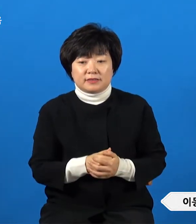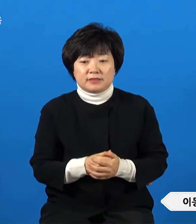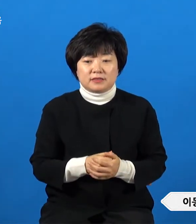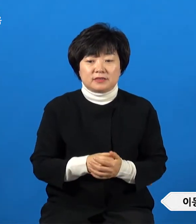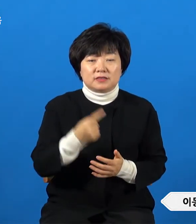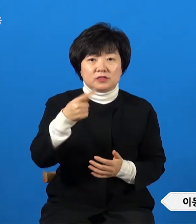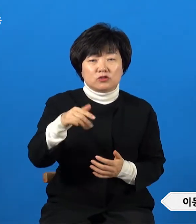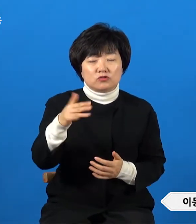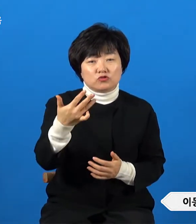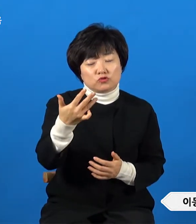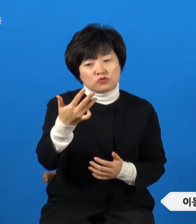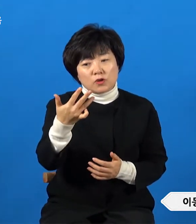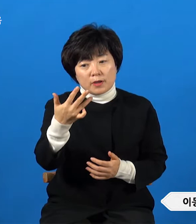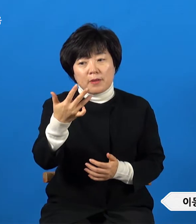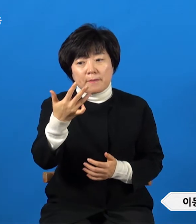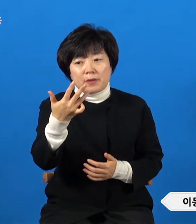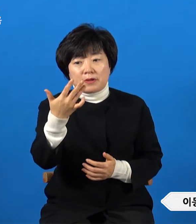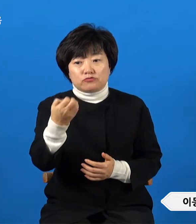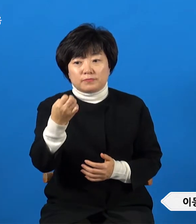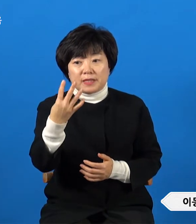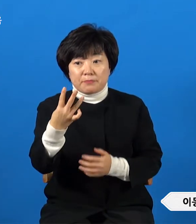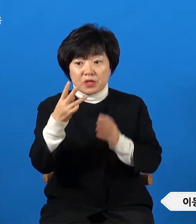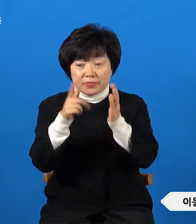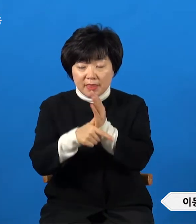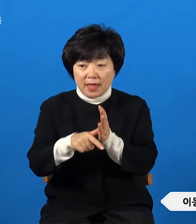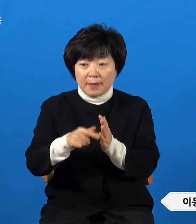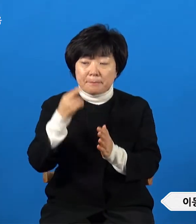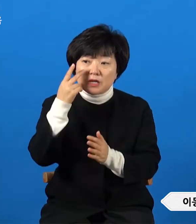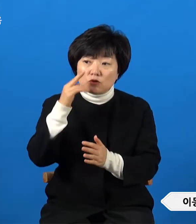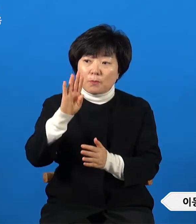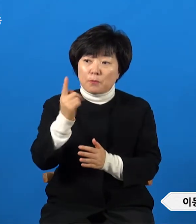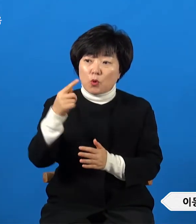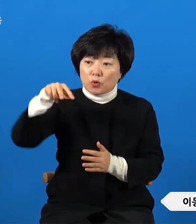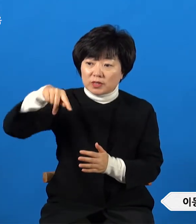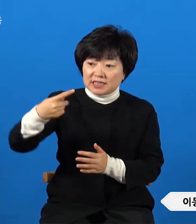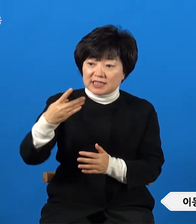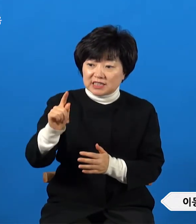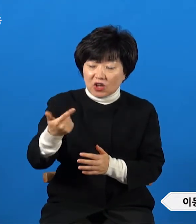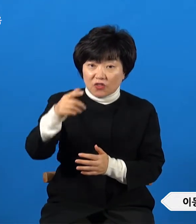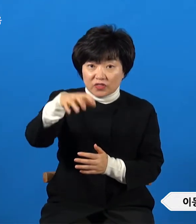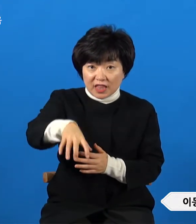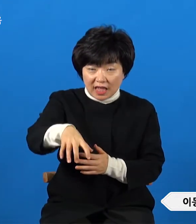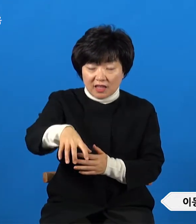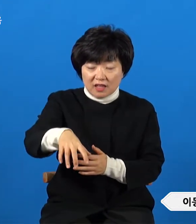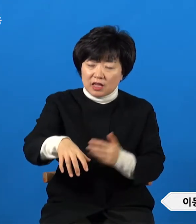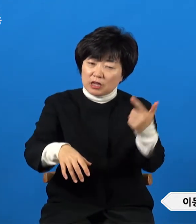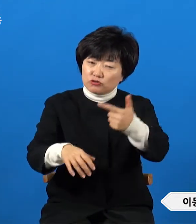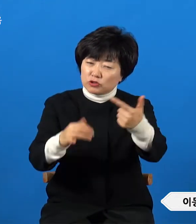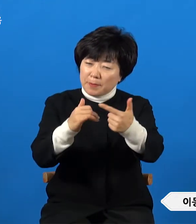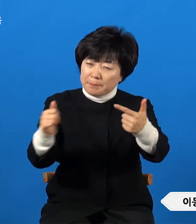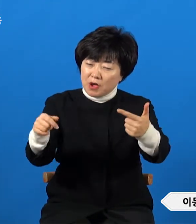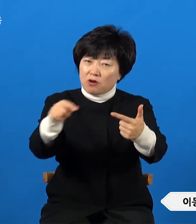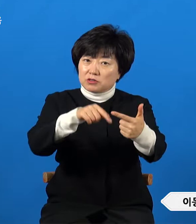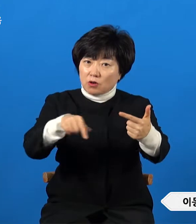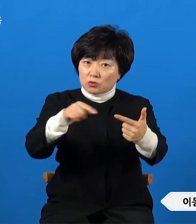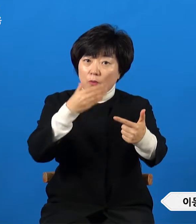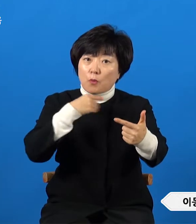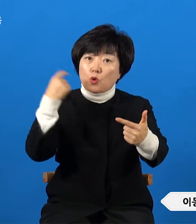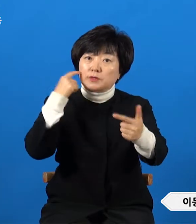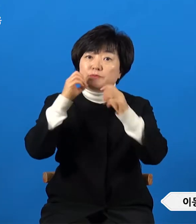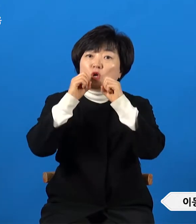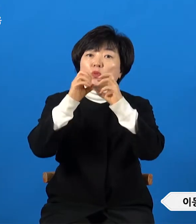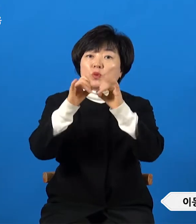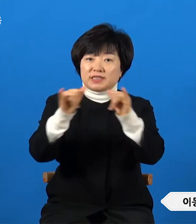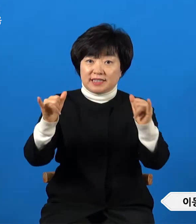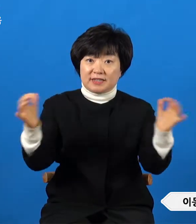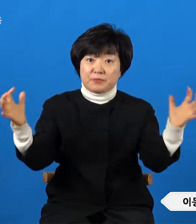미국 보스턴에서 한 6,000명의 전도자들이 모였습니다. 복음 사역자들이 모였어요. 그 집회에 중요한